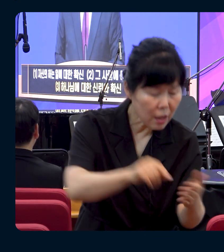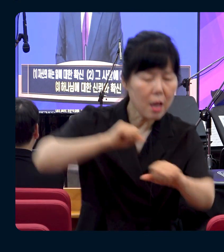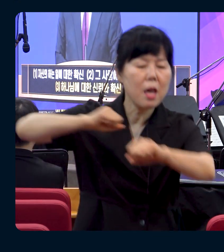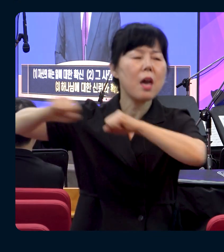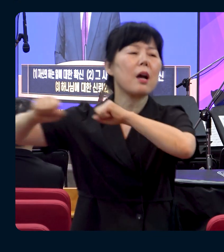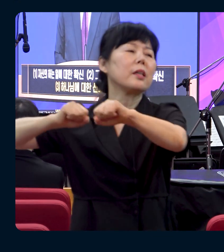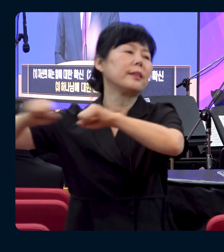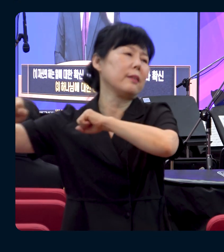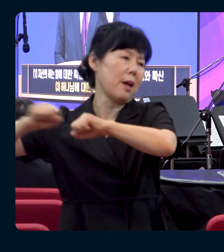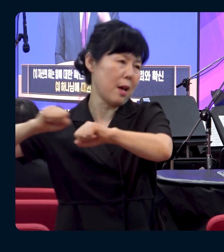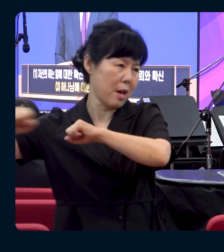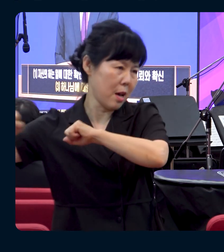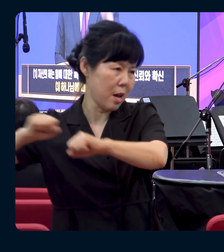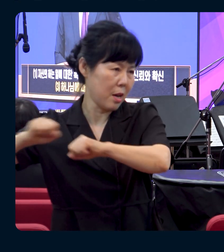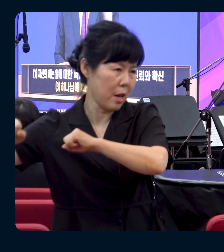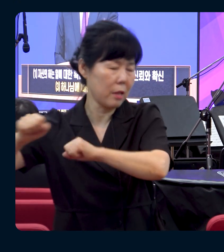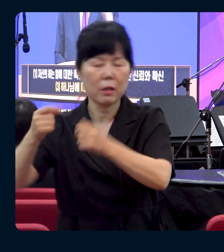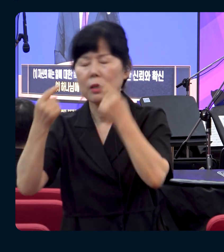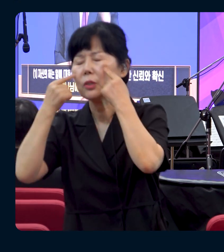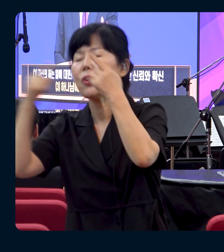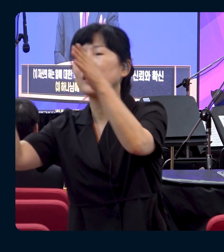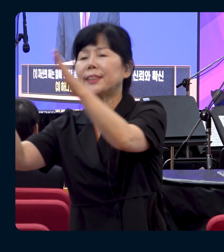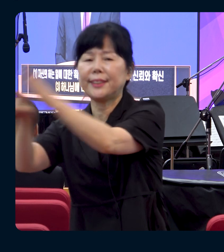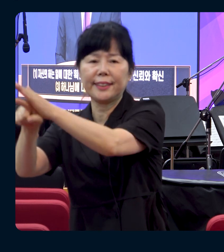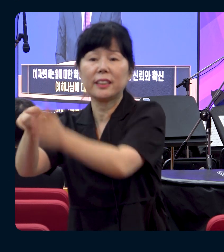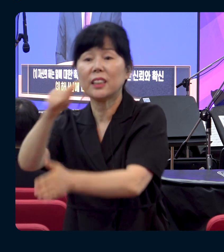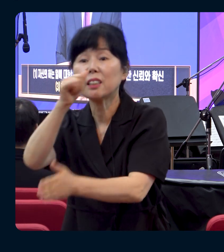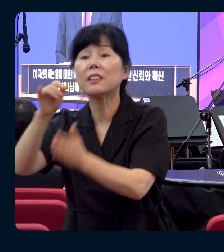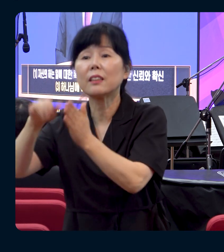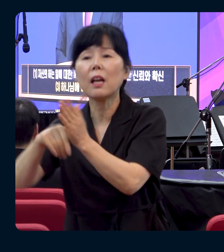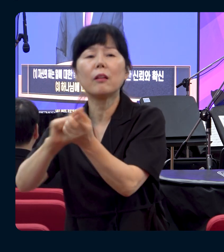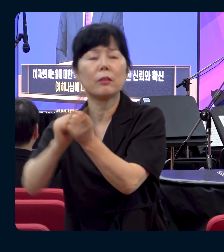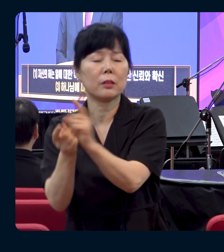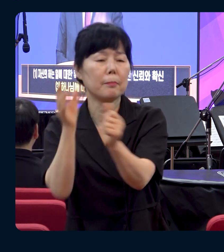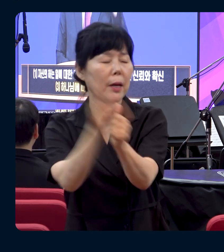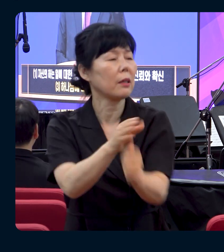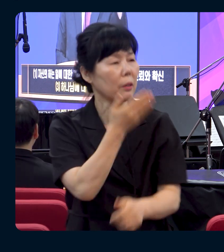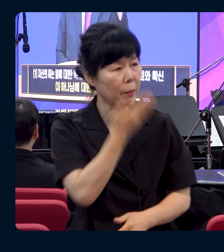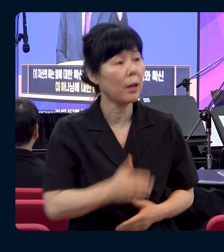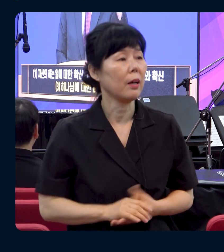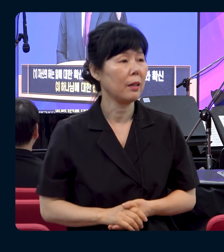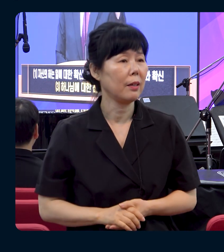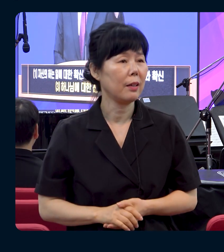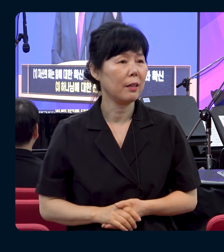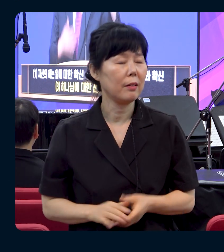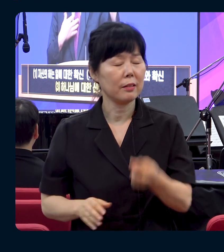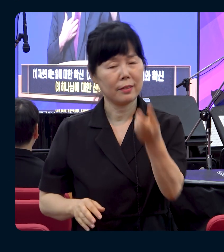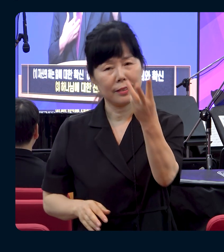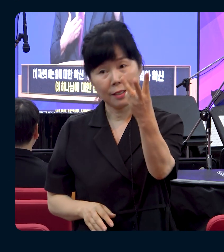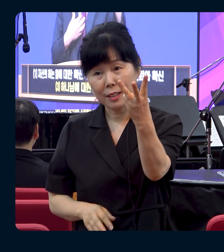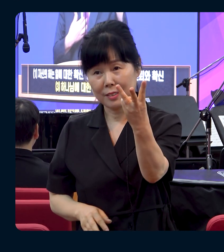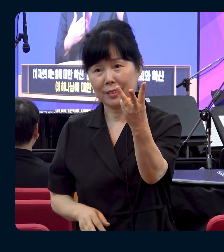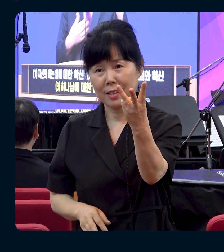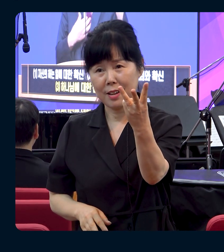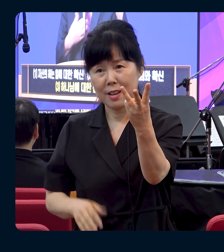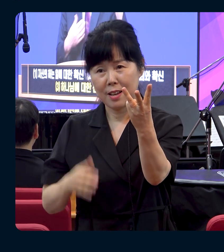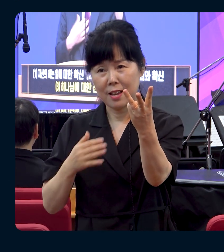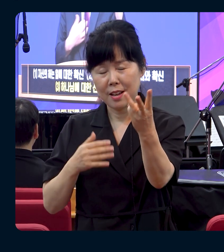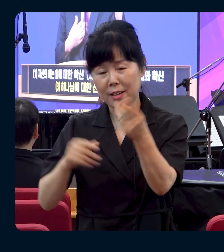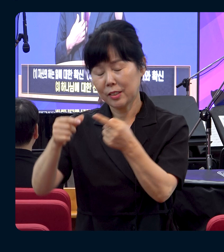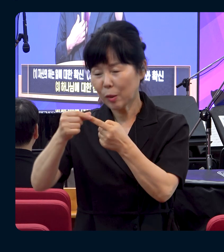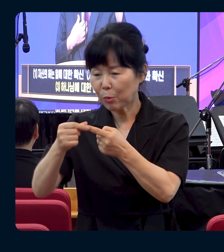것을. 하나님에 대한 신뢰와 확신이 있어야 그래야 되는 거예요. 이 세 가지, 자신의 하는 일에 대한